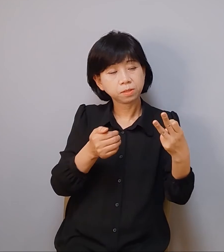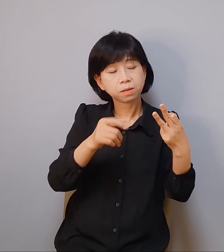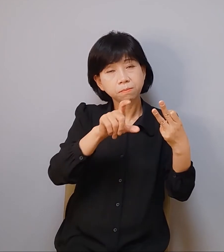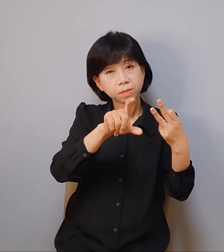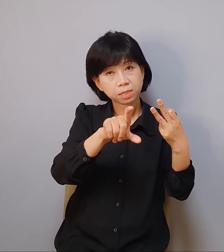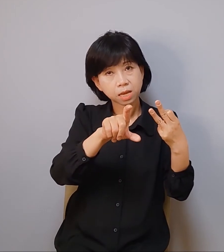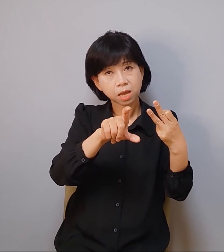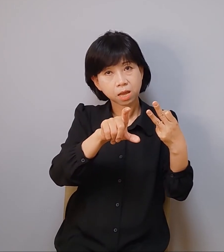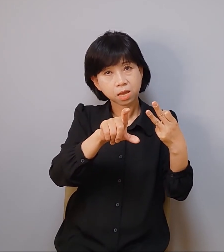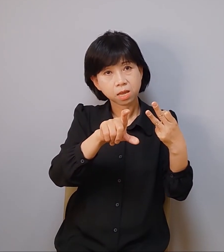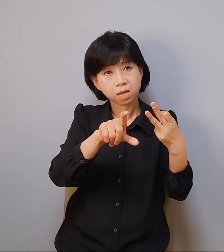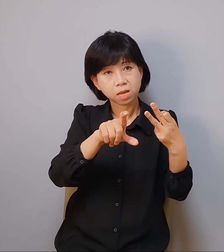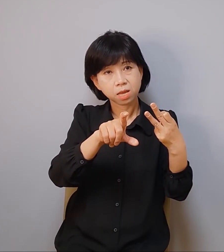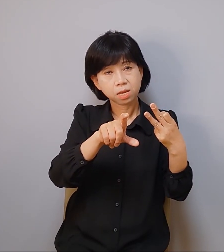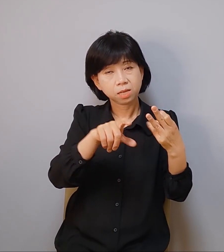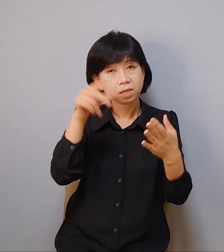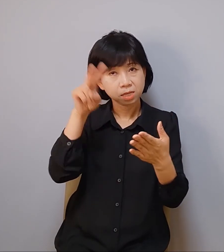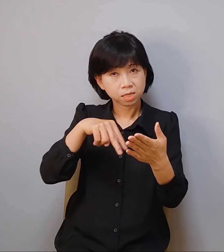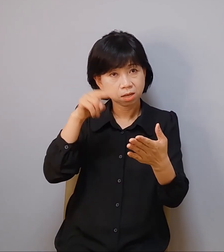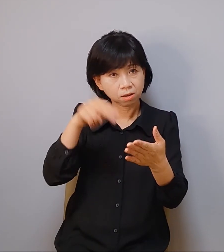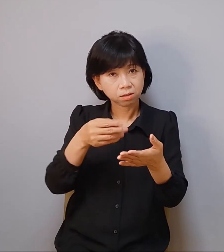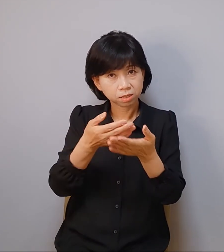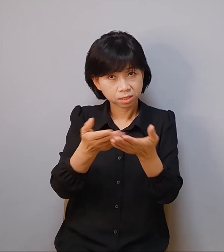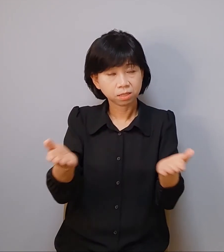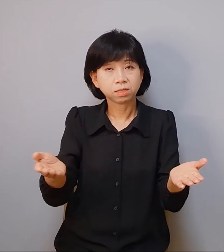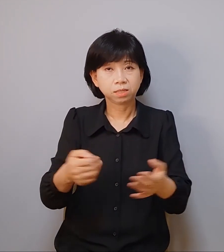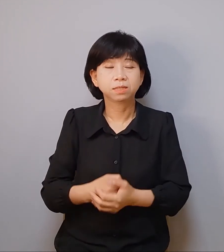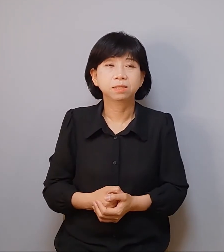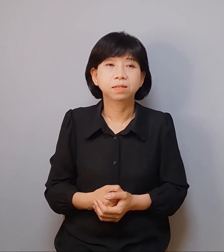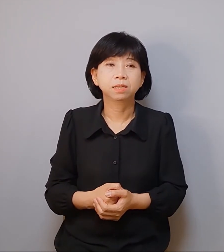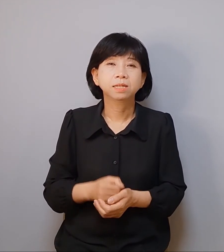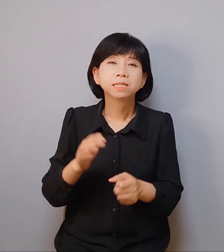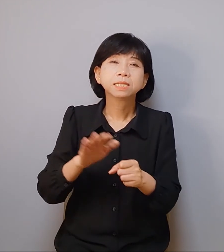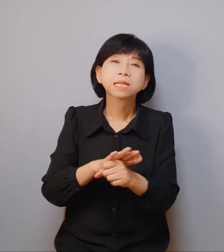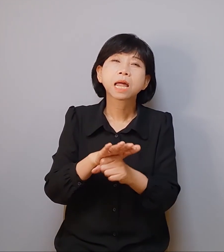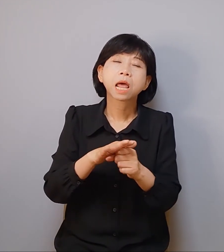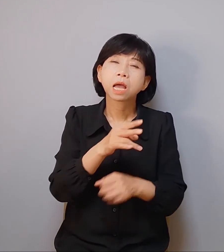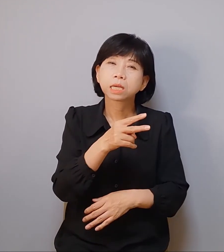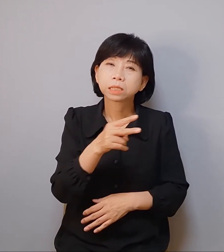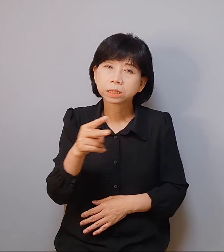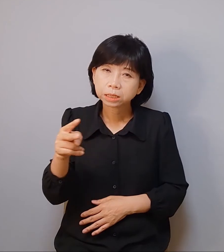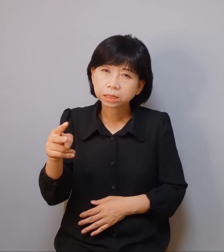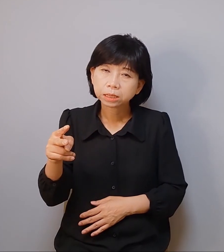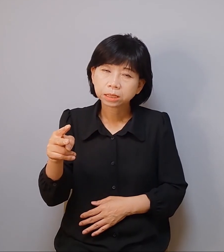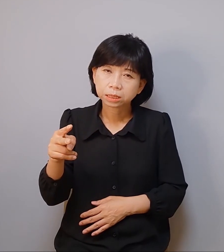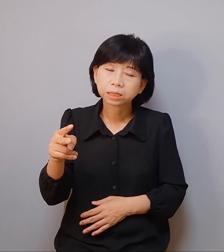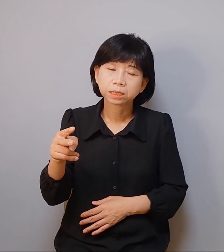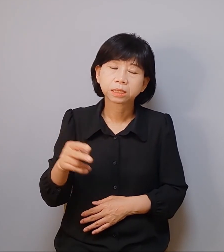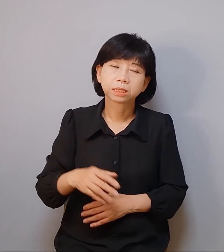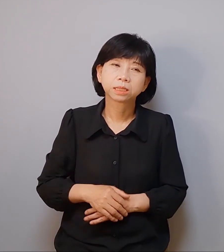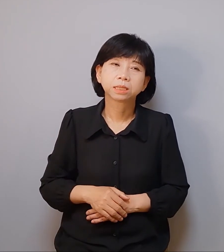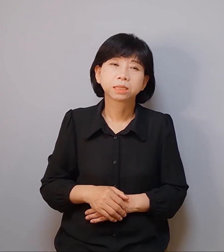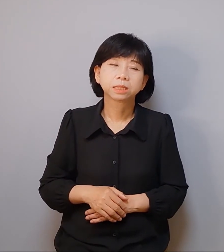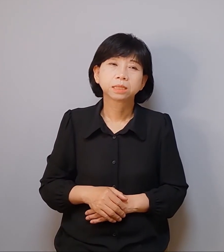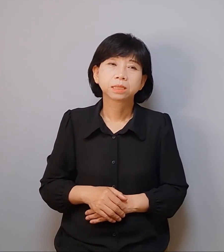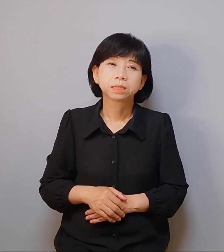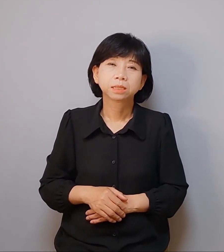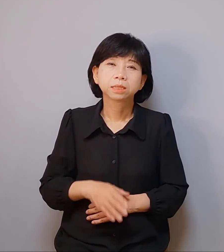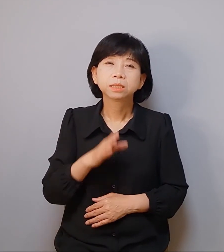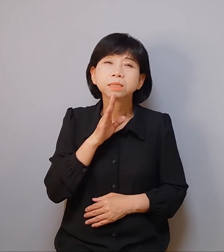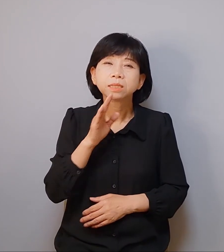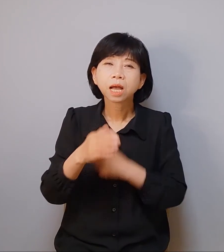말씀을 제가 읽어드리면서 시작을 했어요. 사랑은 어떤 것이다. 근데 정말 하나님의